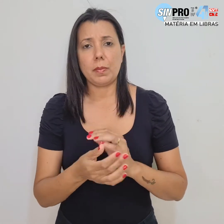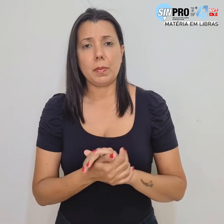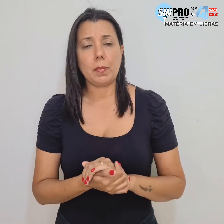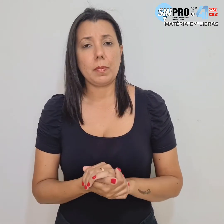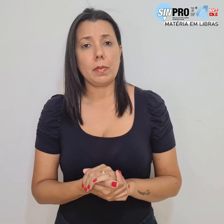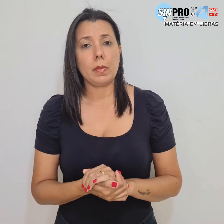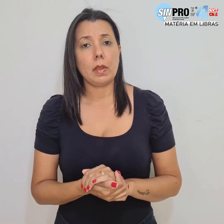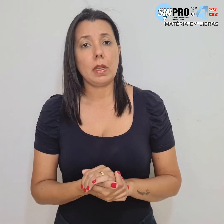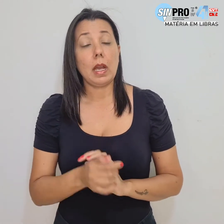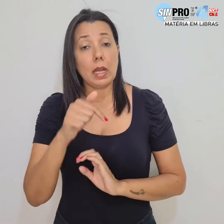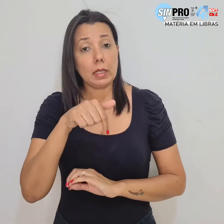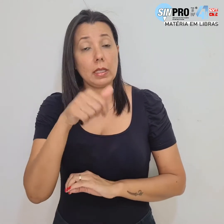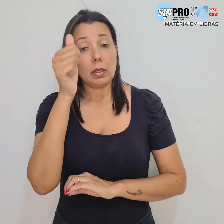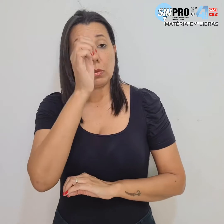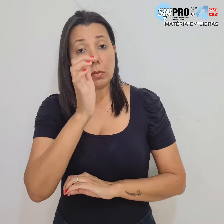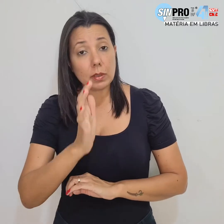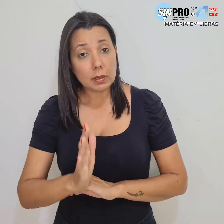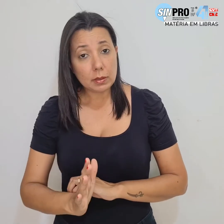instituir no Brasil